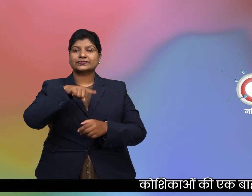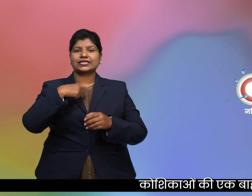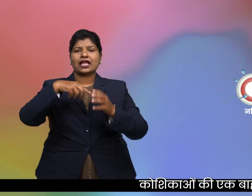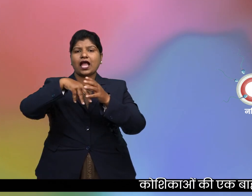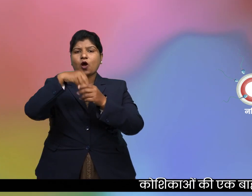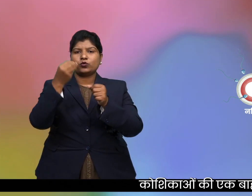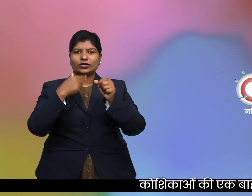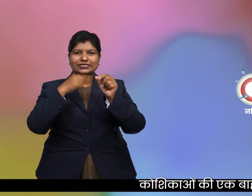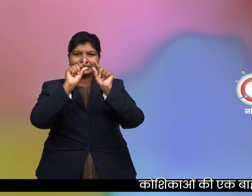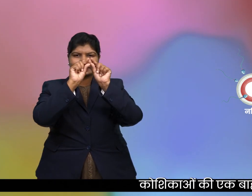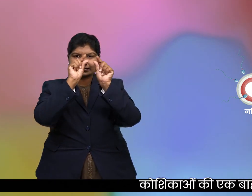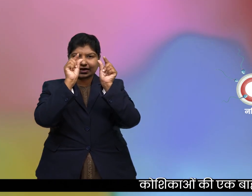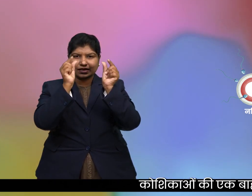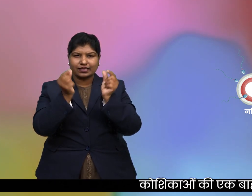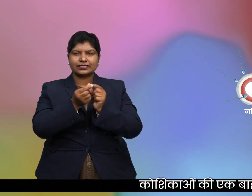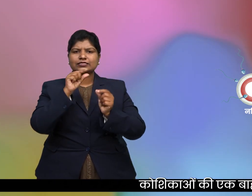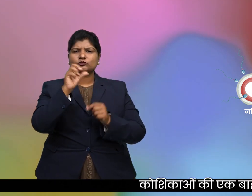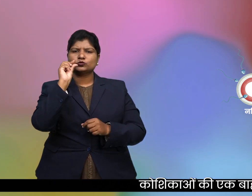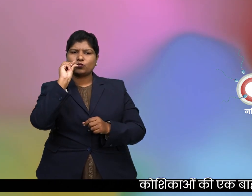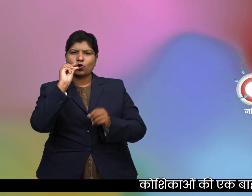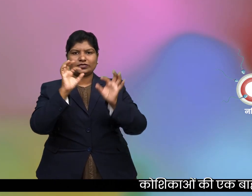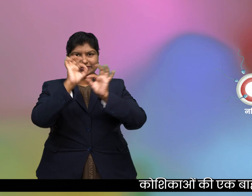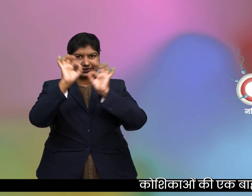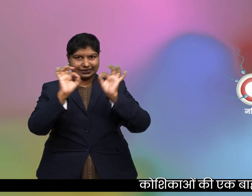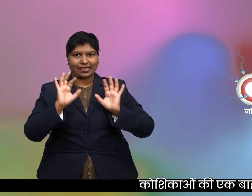कोशिकाओं की एक बाहरी परत